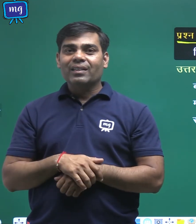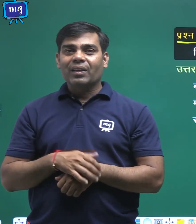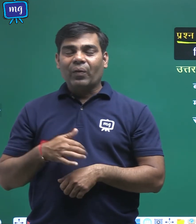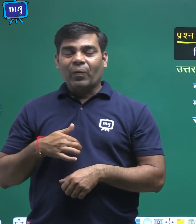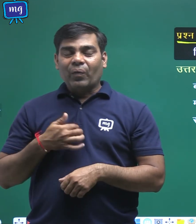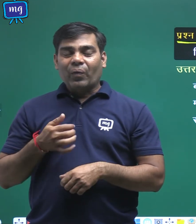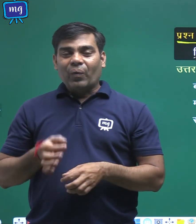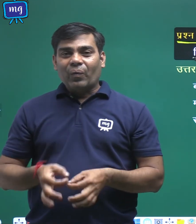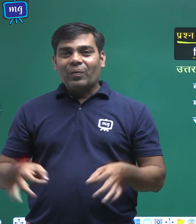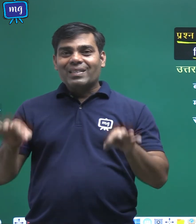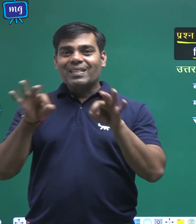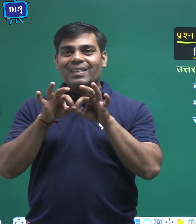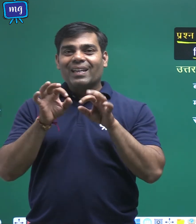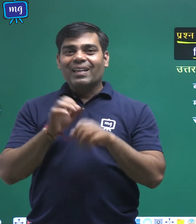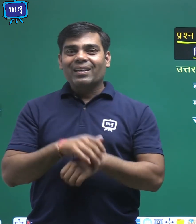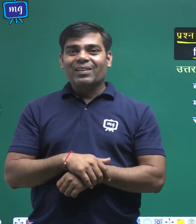विशेषताएं